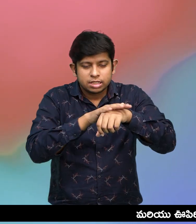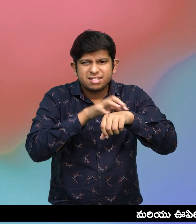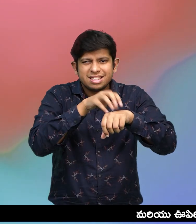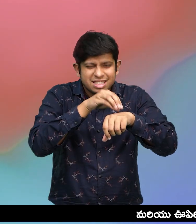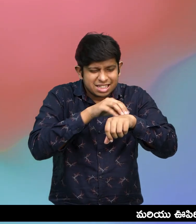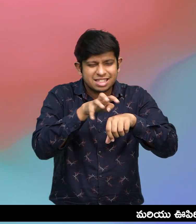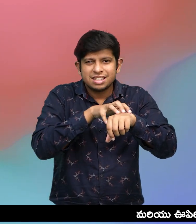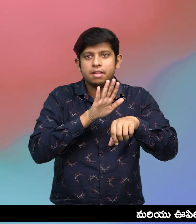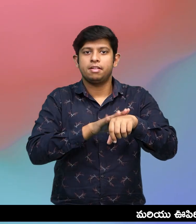తీసుకుంటాయి.